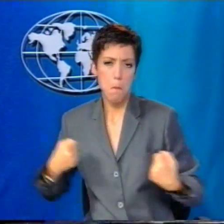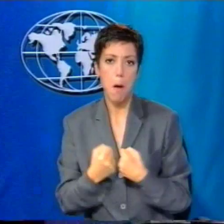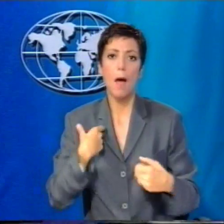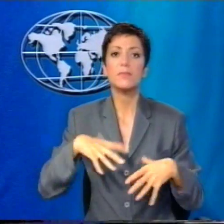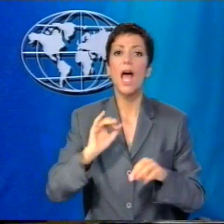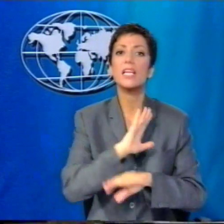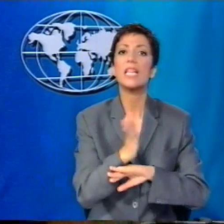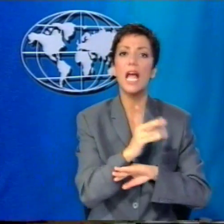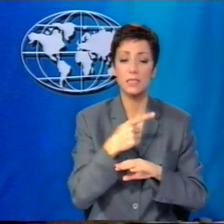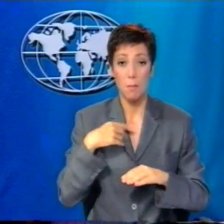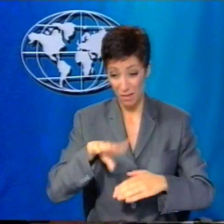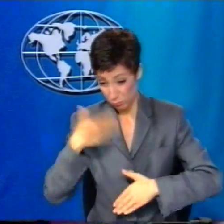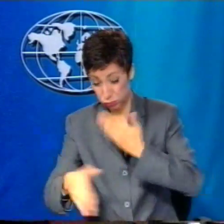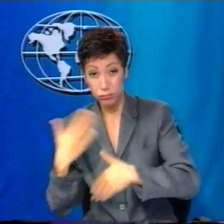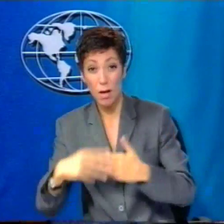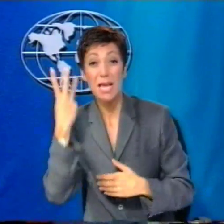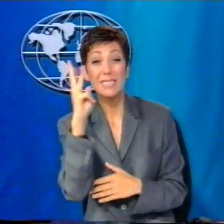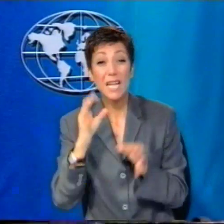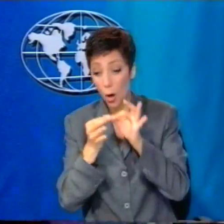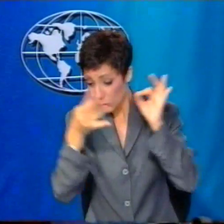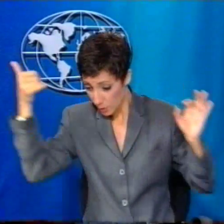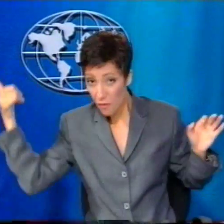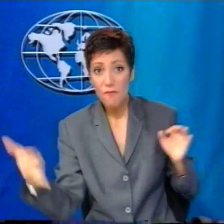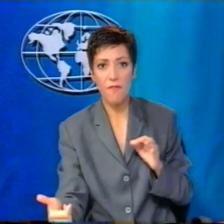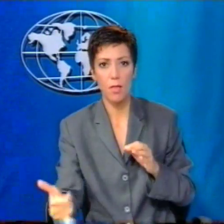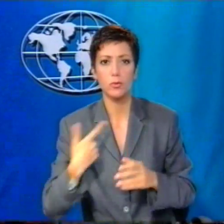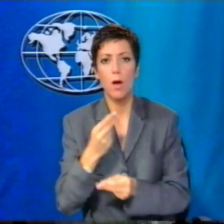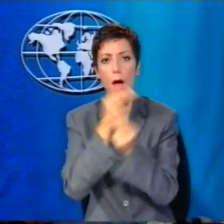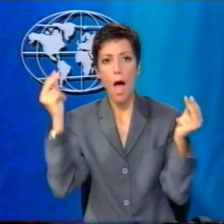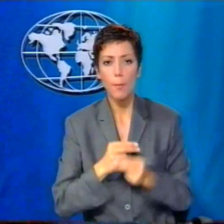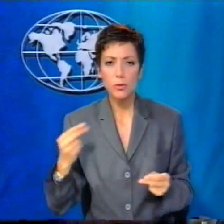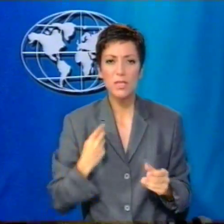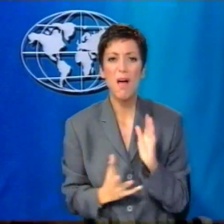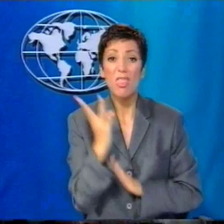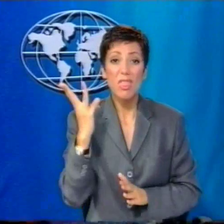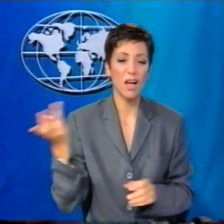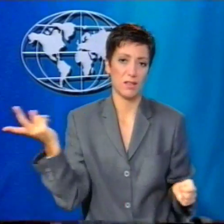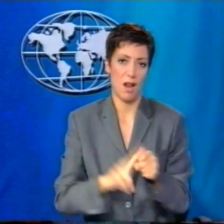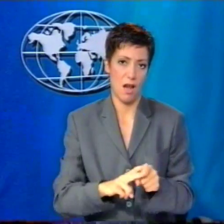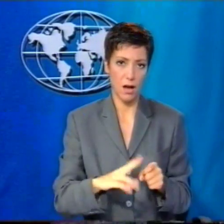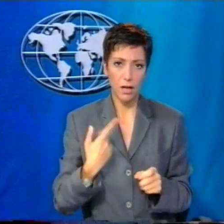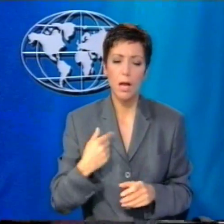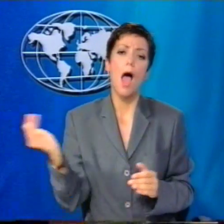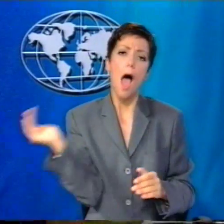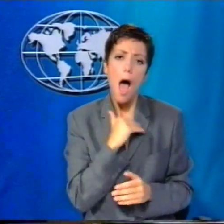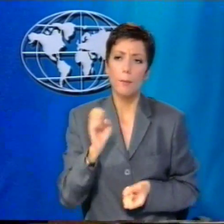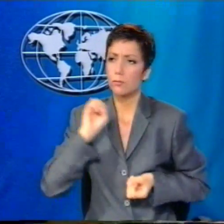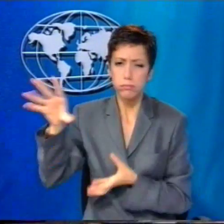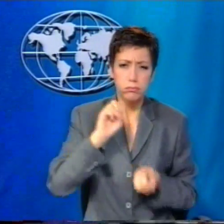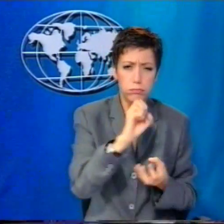300 μέτρων. Νεκροί και τραυματίες μεταφέρθηκαν σε 5 νοσοκομεία της Τουρκίας, όπου έσπευσαν και οι συγγενείς τους που